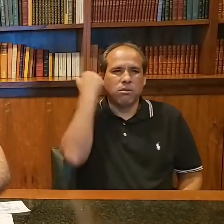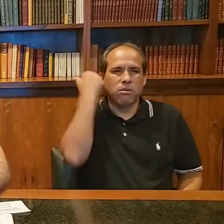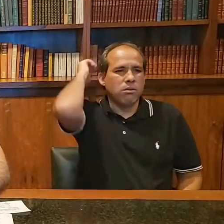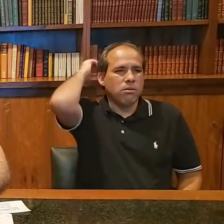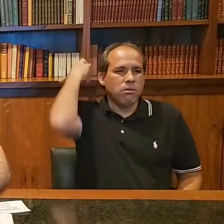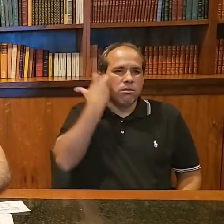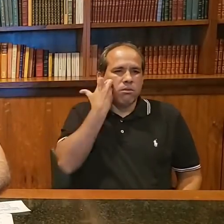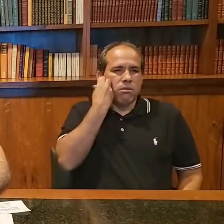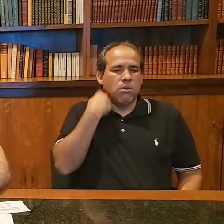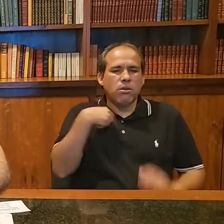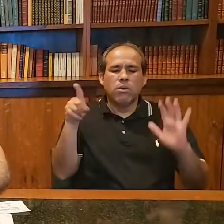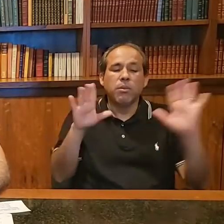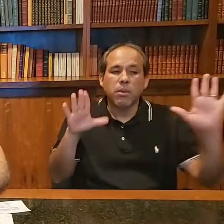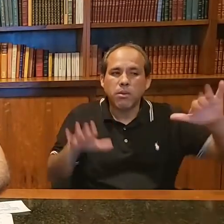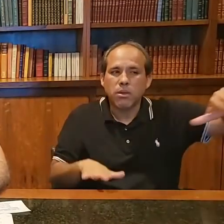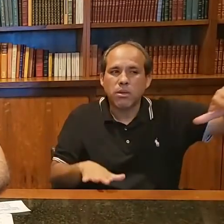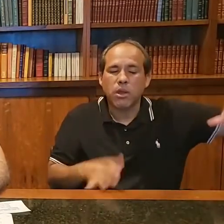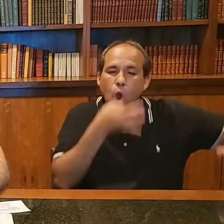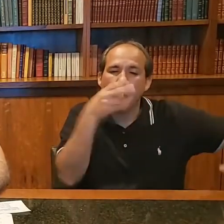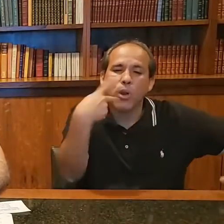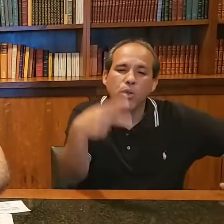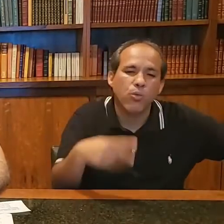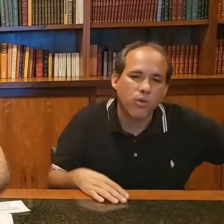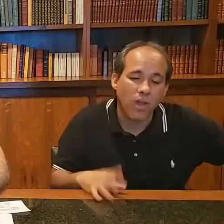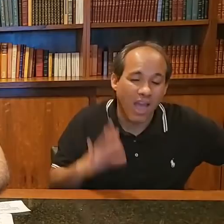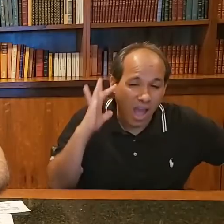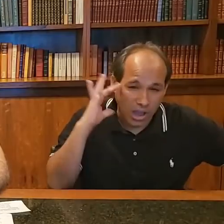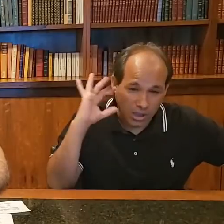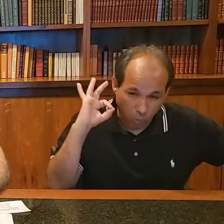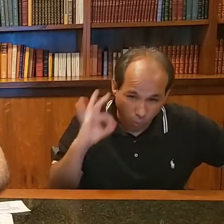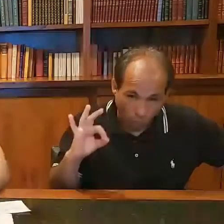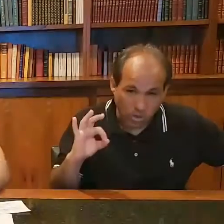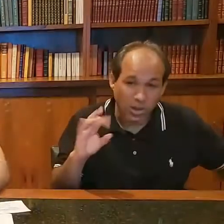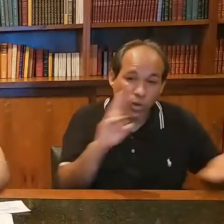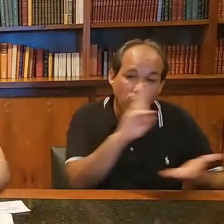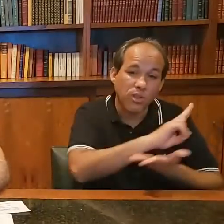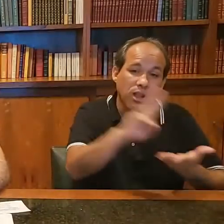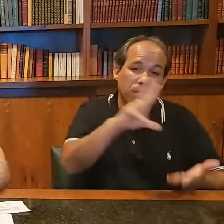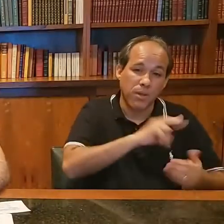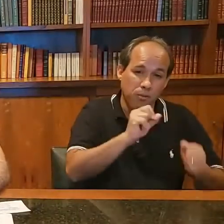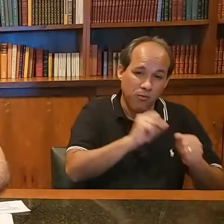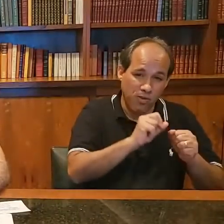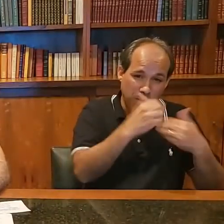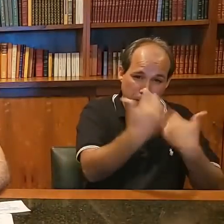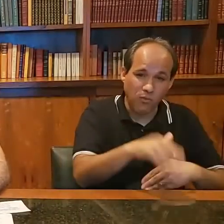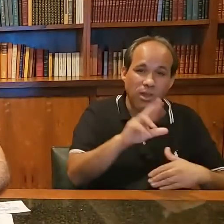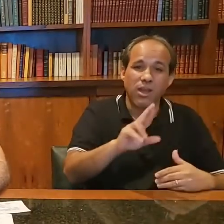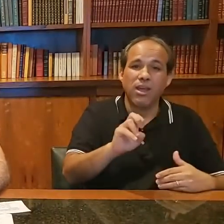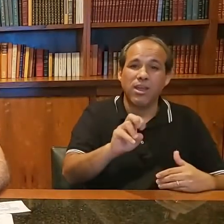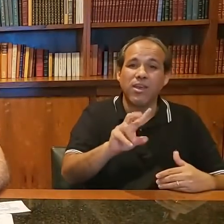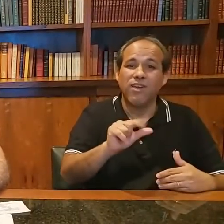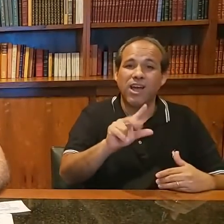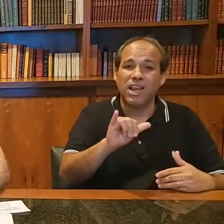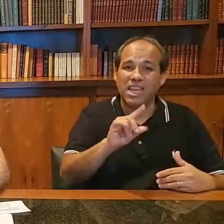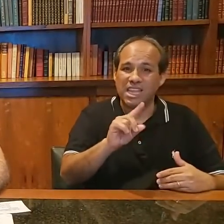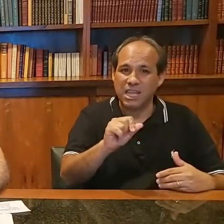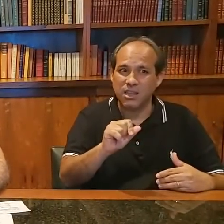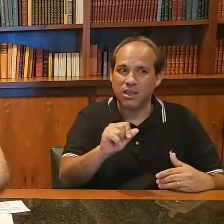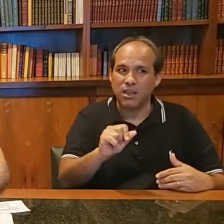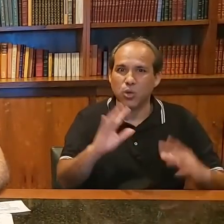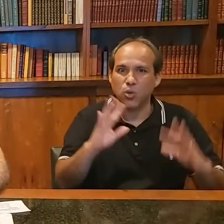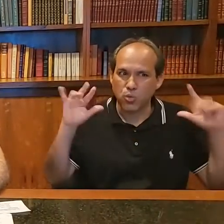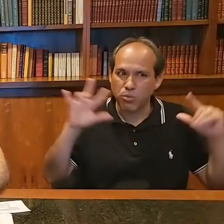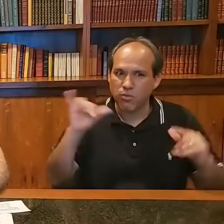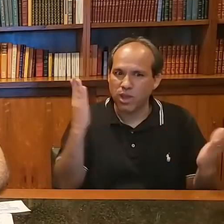opinião. Como é que vai ser se as particulares fizerem prova de revalida? Todo mundo vai ser